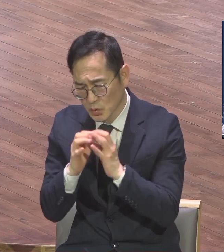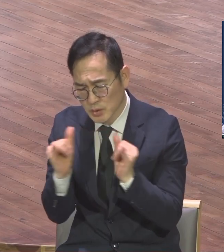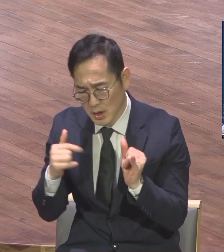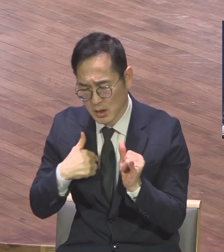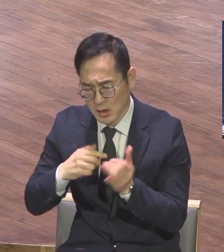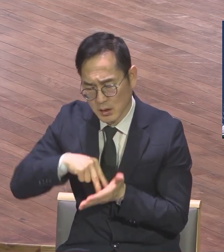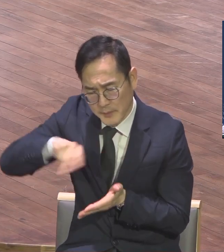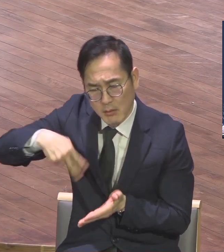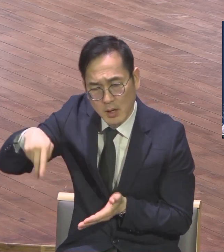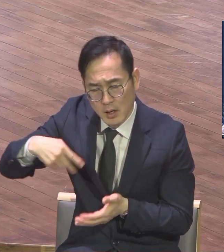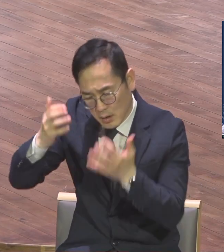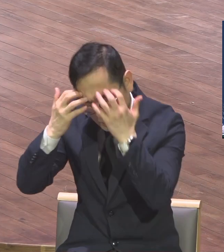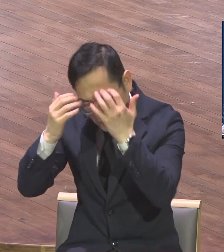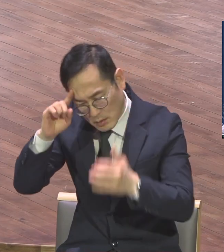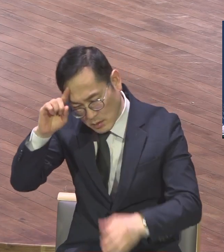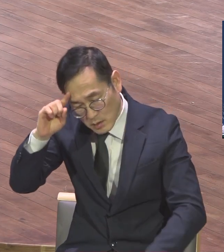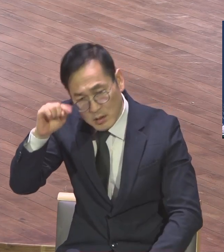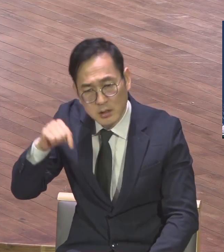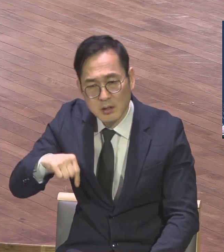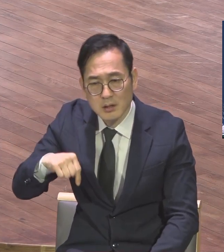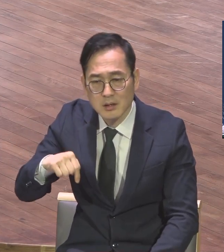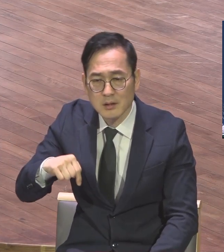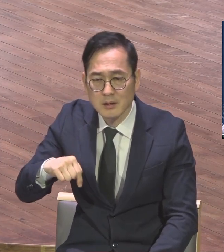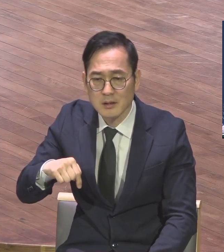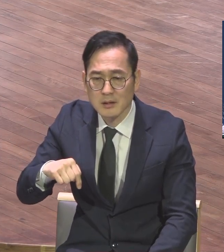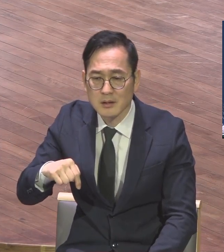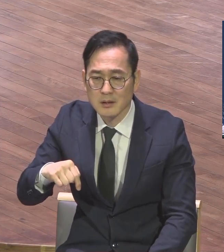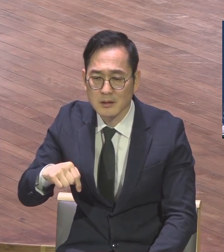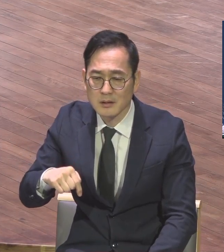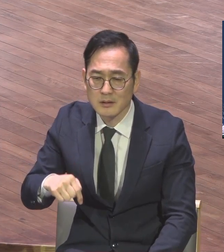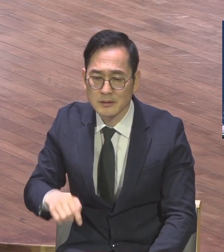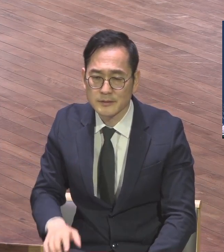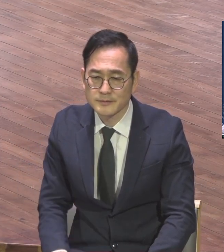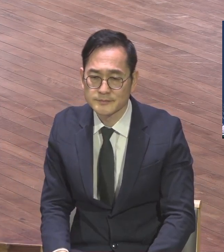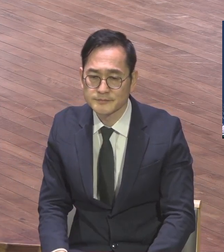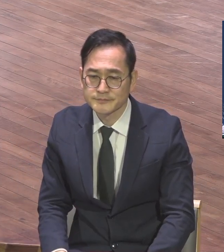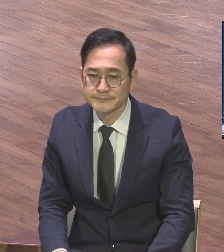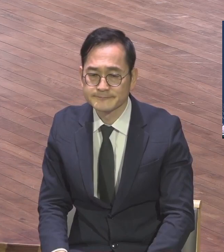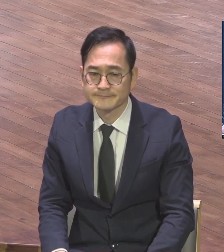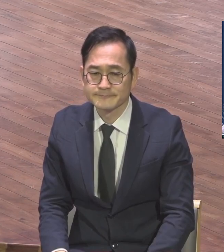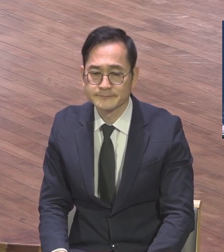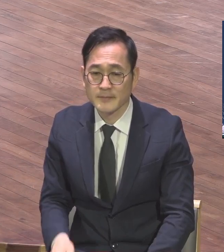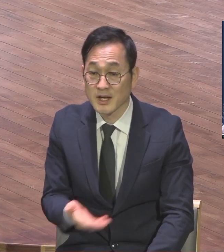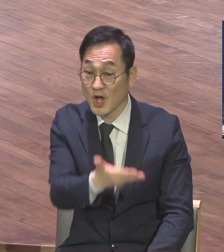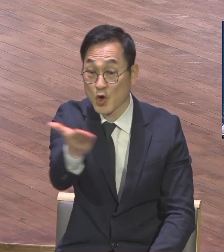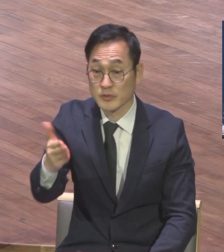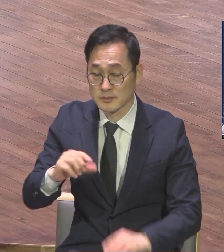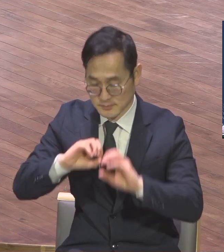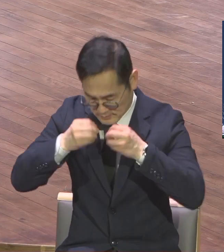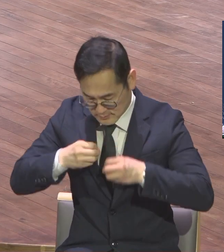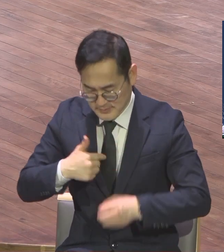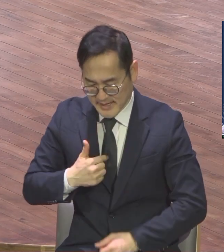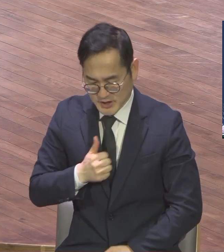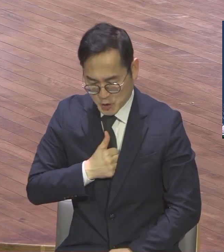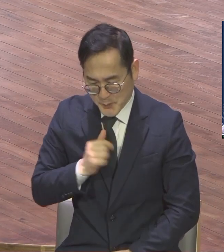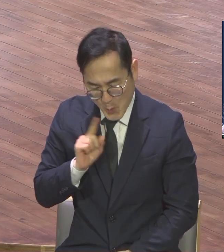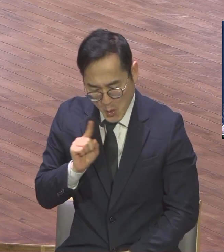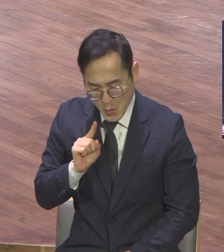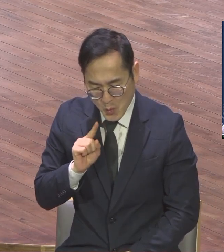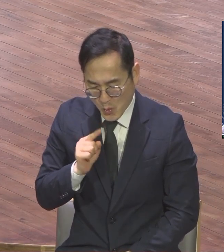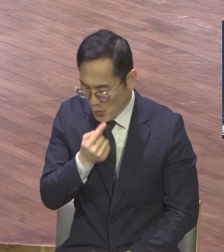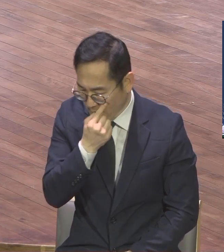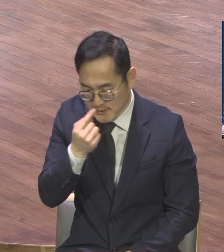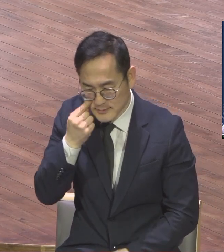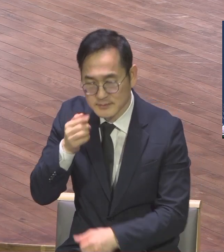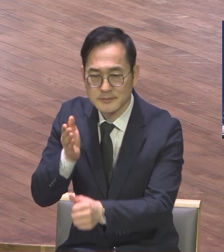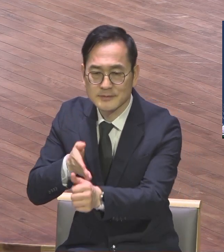성도 여러분, 오늘 여러분은 늘 자신의 정체성을 확인하고 바로